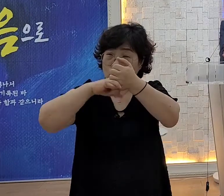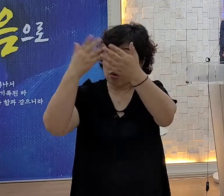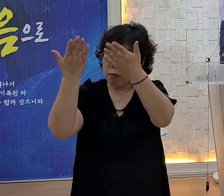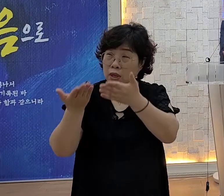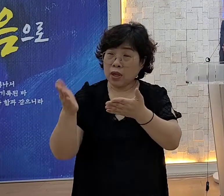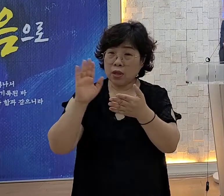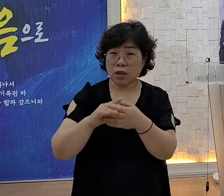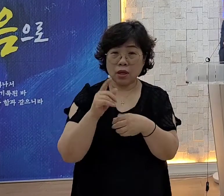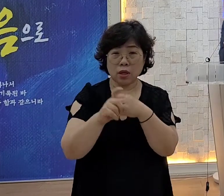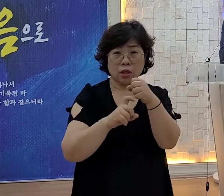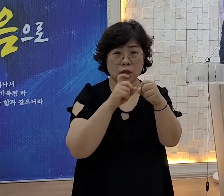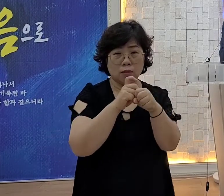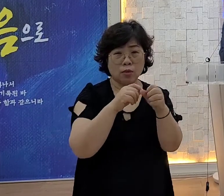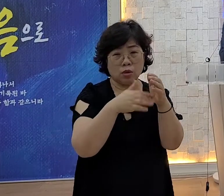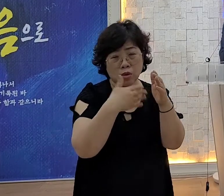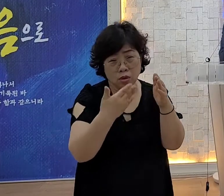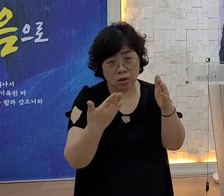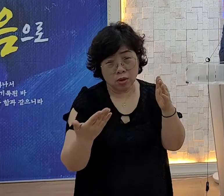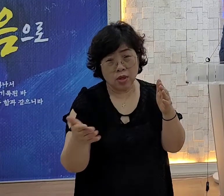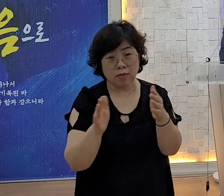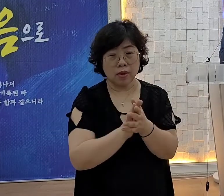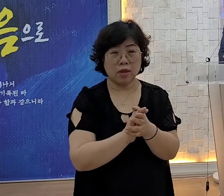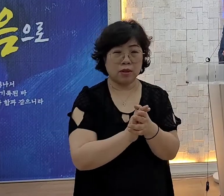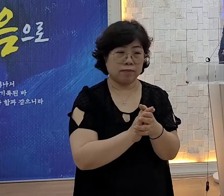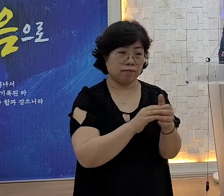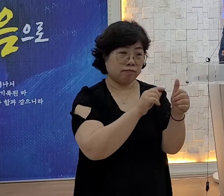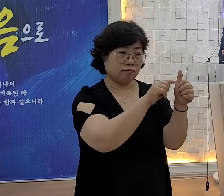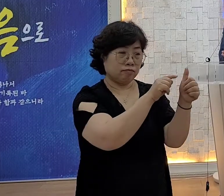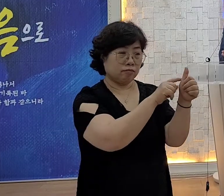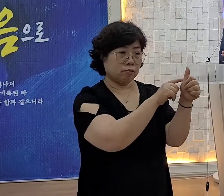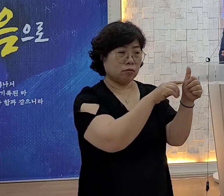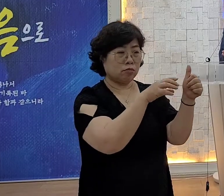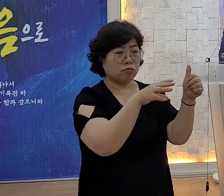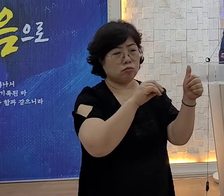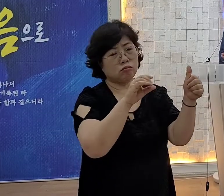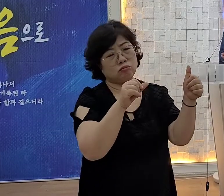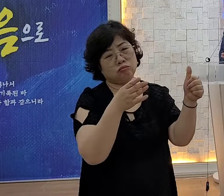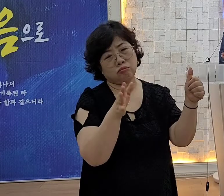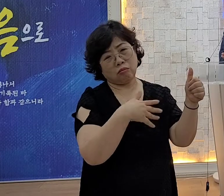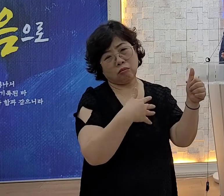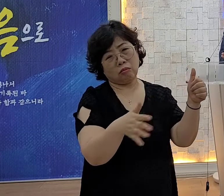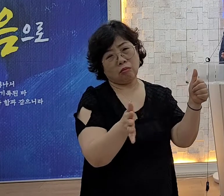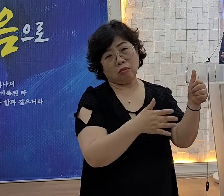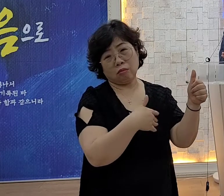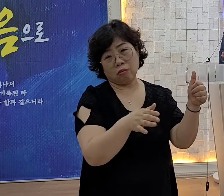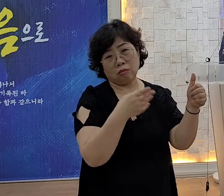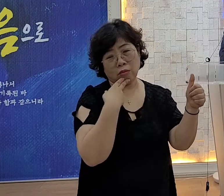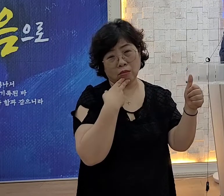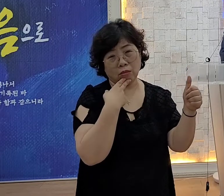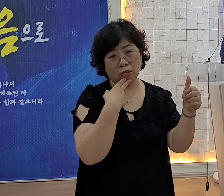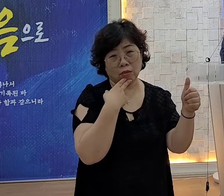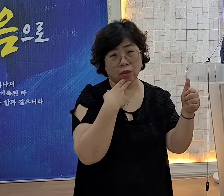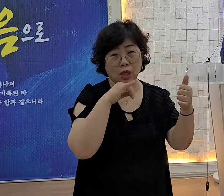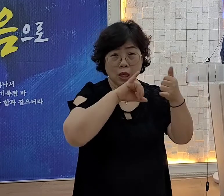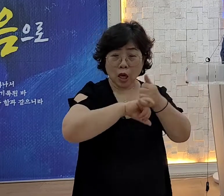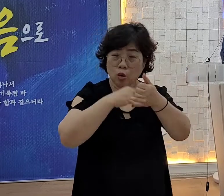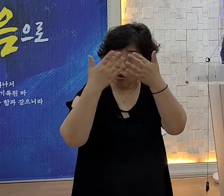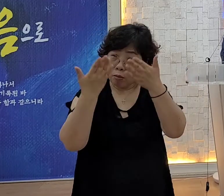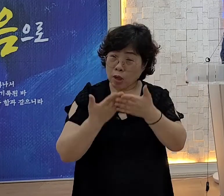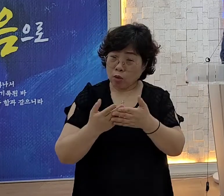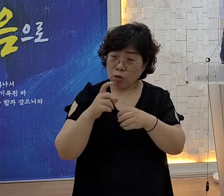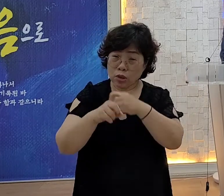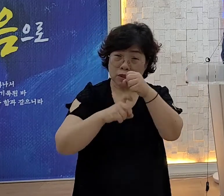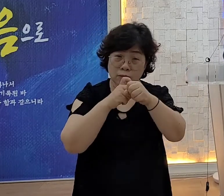지났는데, 이 15장에 있는 아브라함에게 땅 한 평도 없습니다. 약속을 받은 지